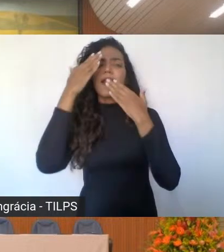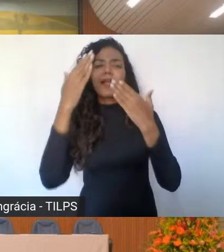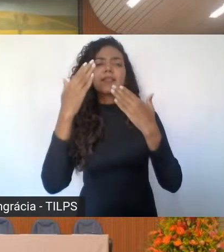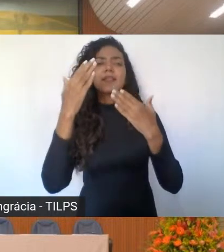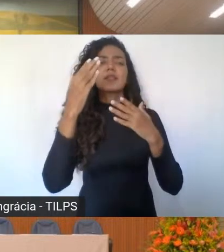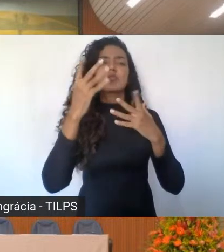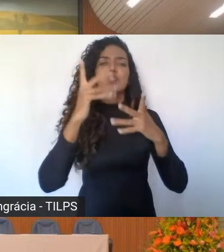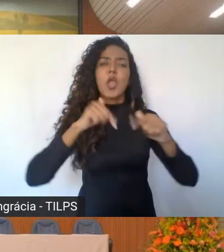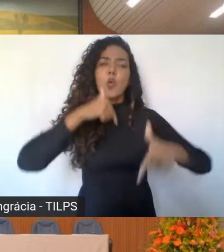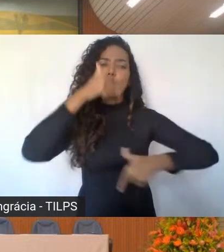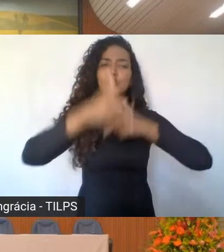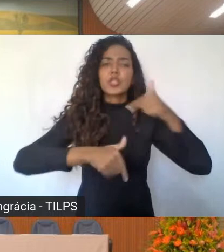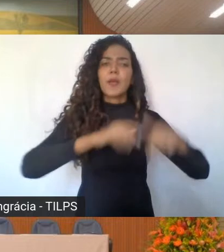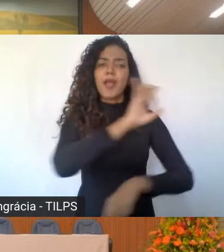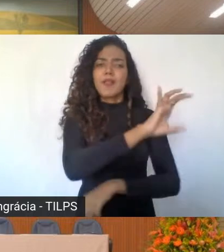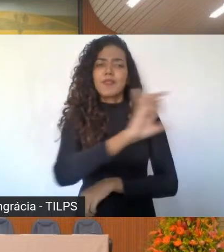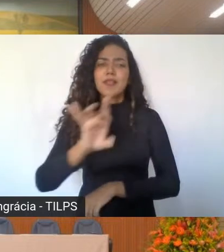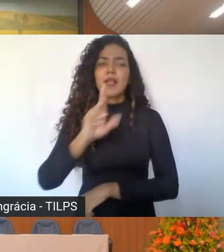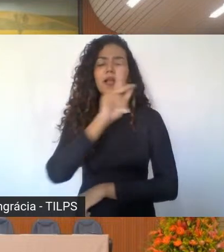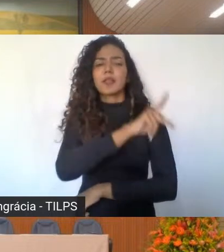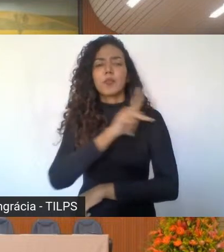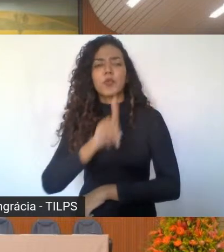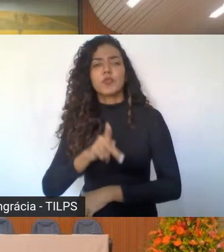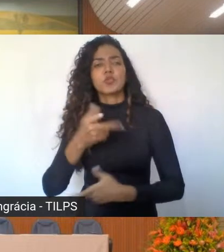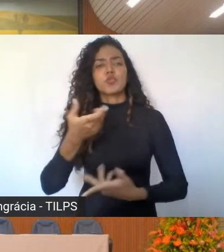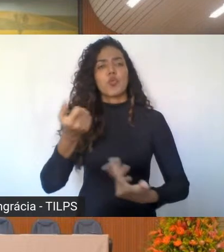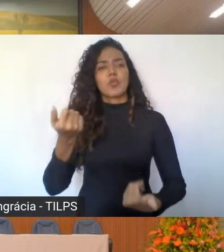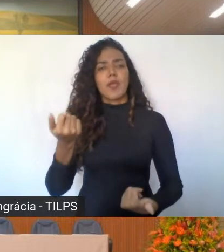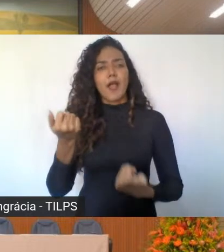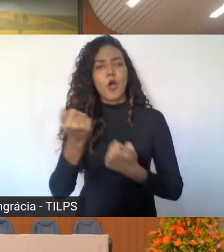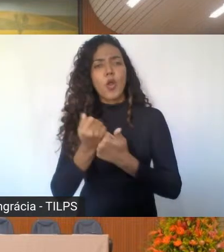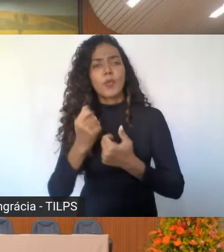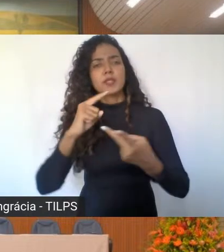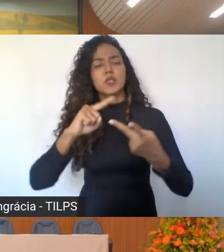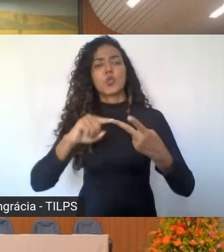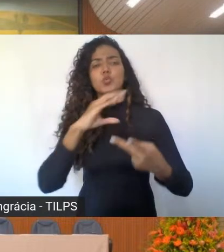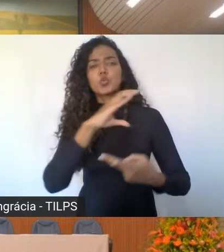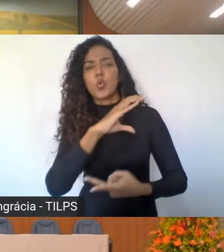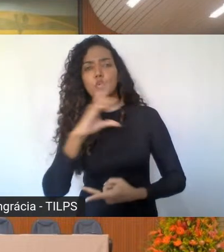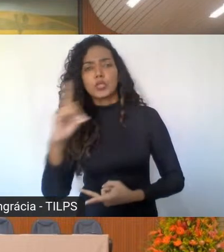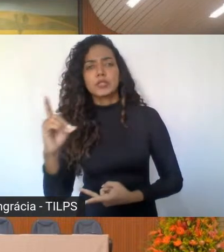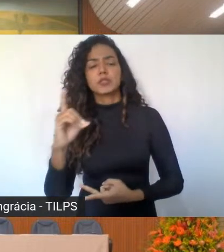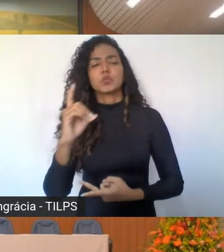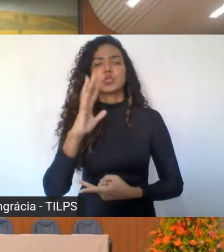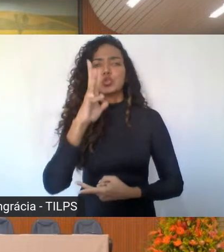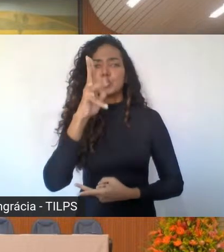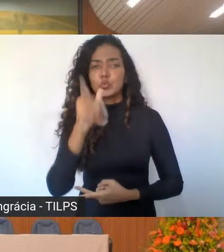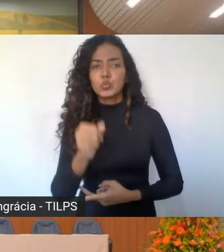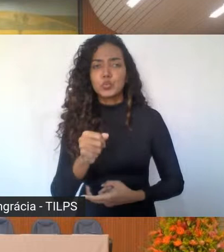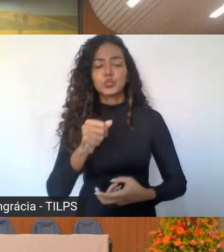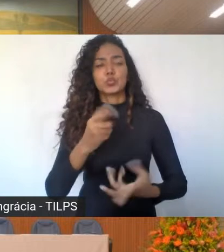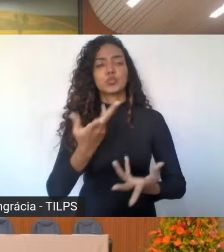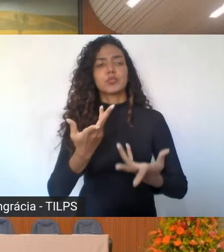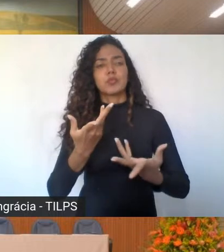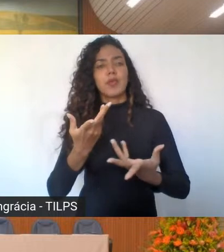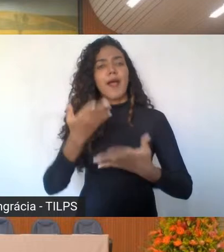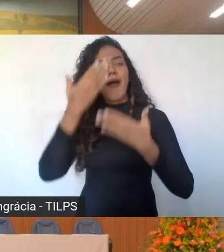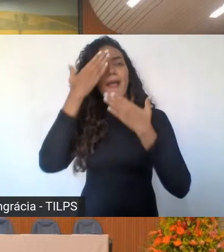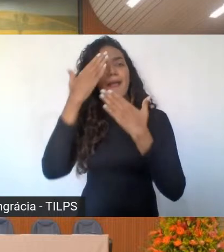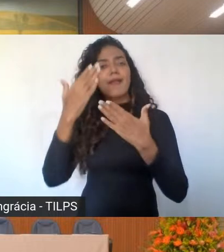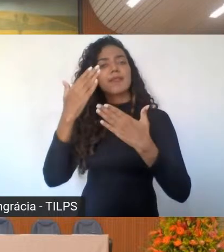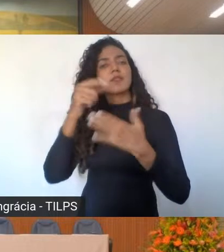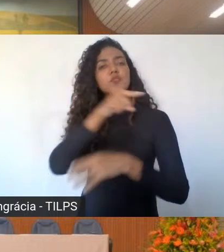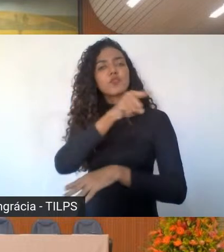instituição. Agradeço a colaboração dos coordenadores e coordenadoras de curso. Agradeço a escolha de vocês